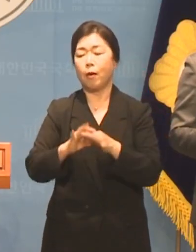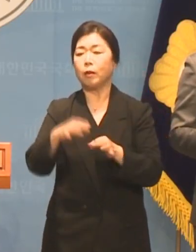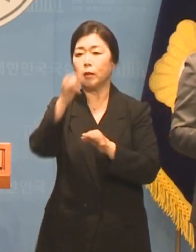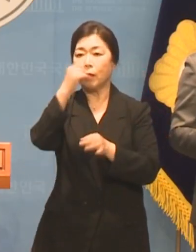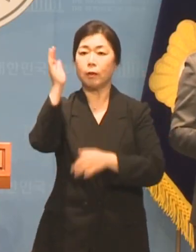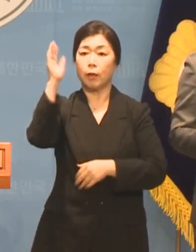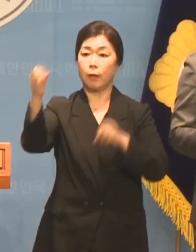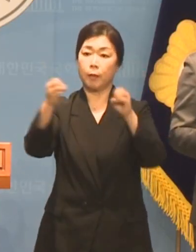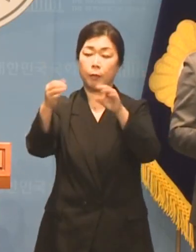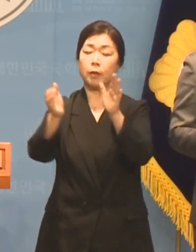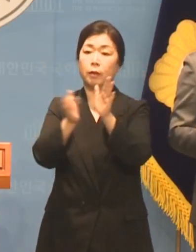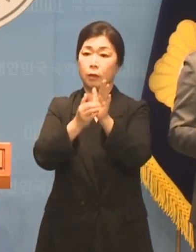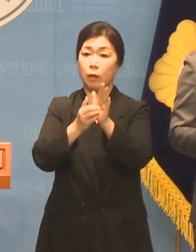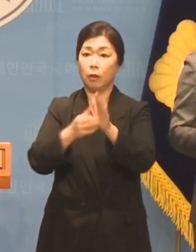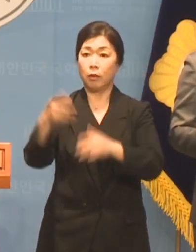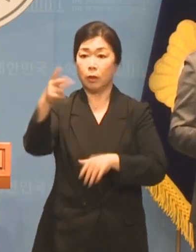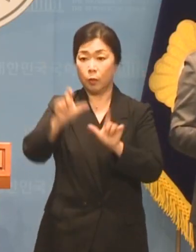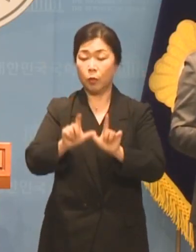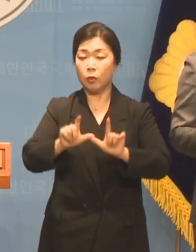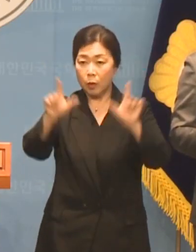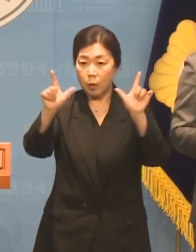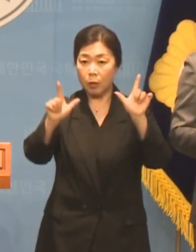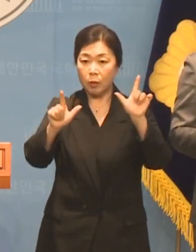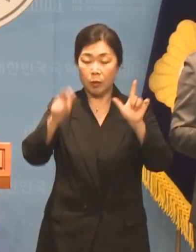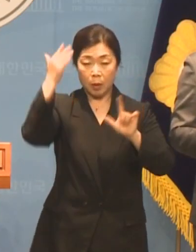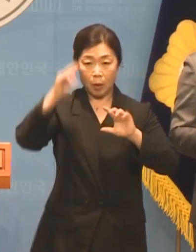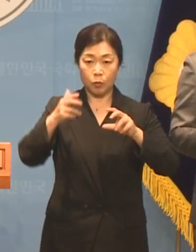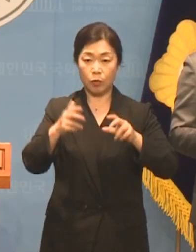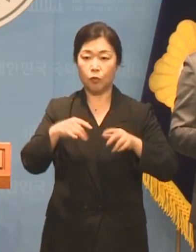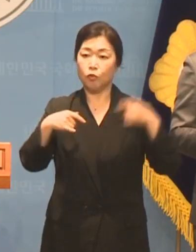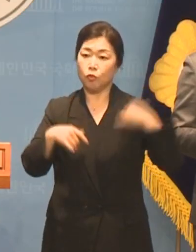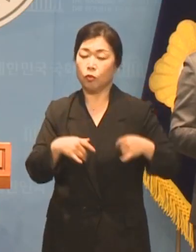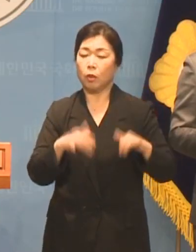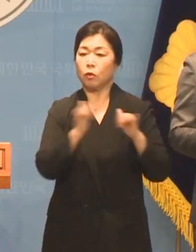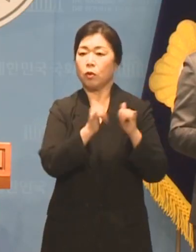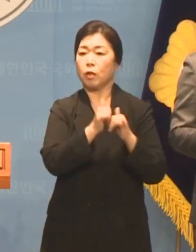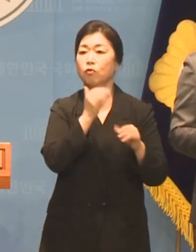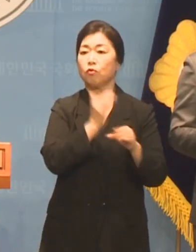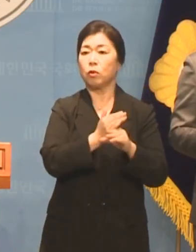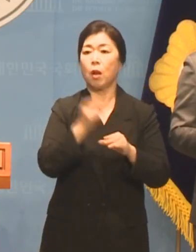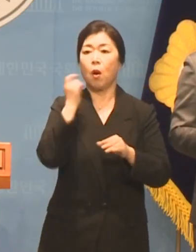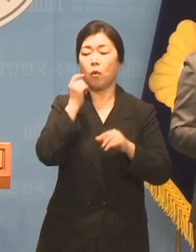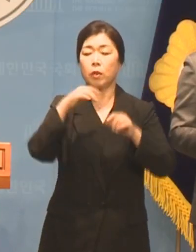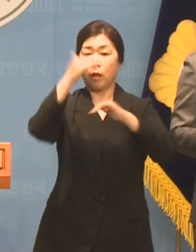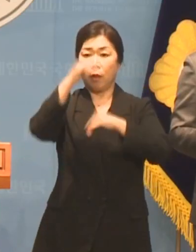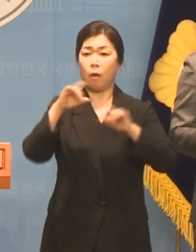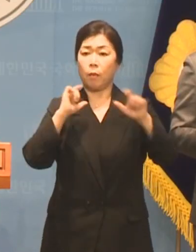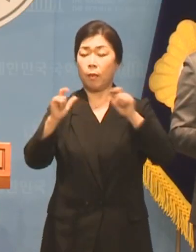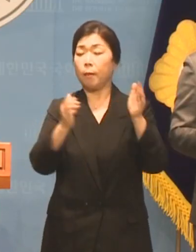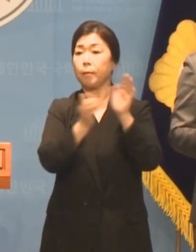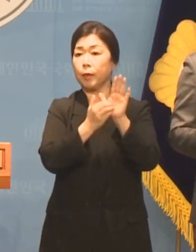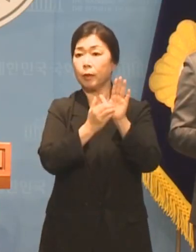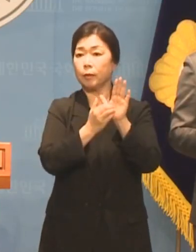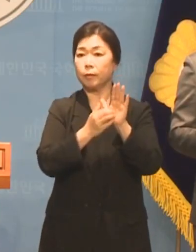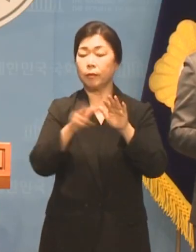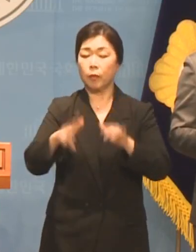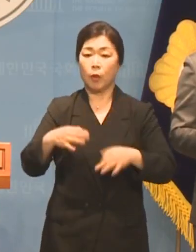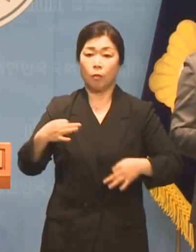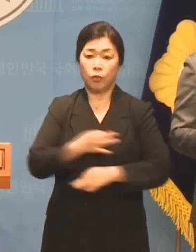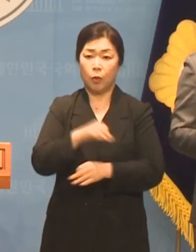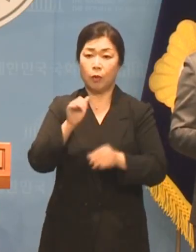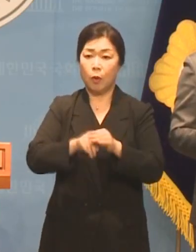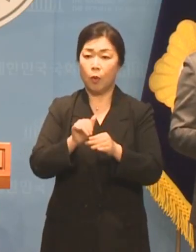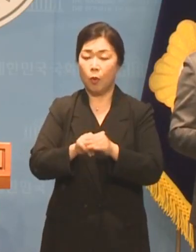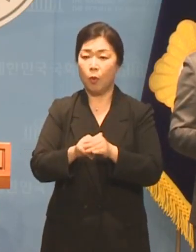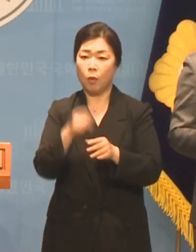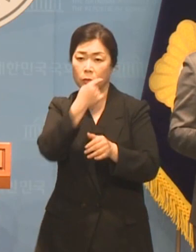있다. 2025년 대한민국은 중국과 체제 전쟁 중이다라는 허위 사실이 포함되어 있습니다. 이는 부정선거론을